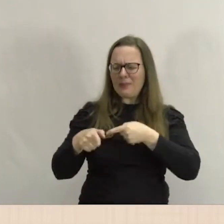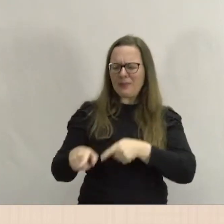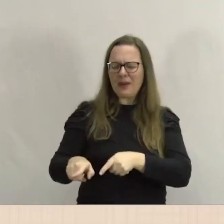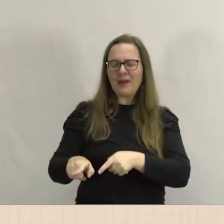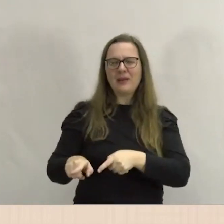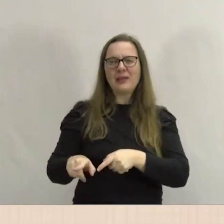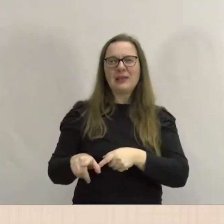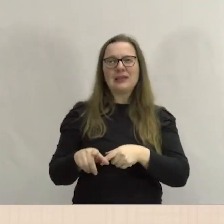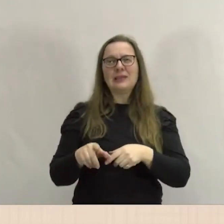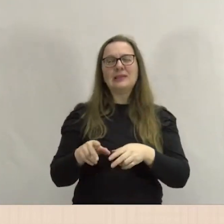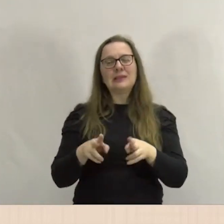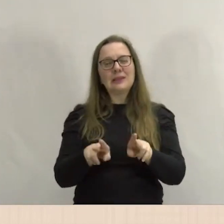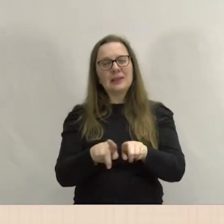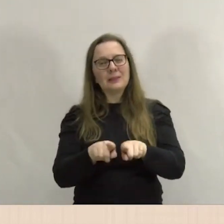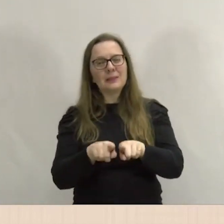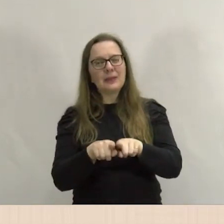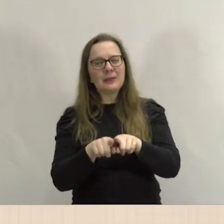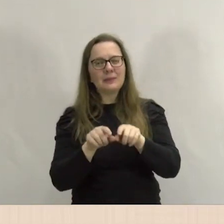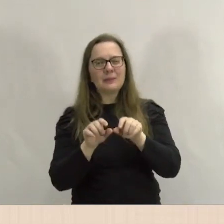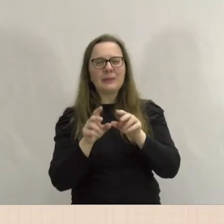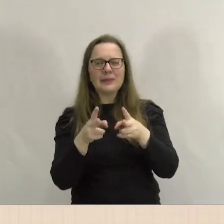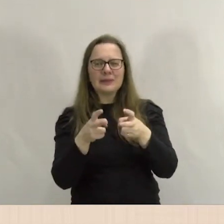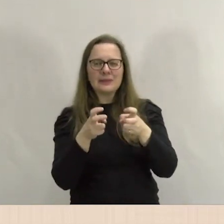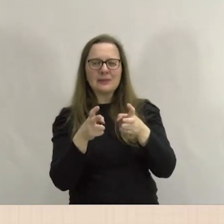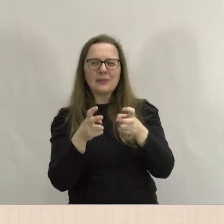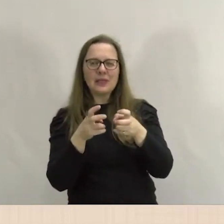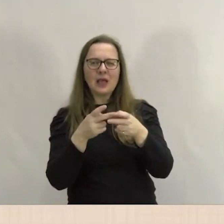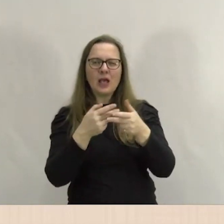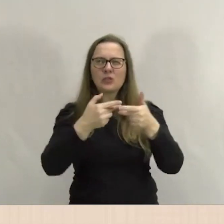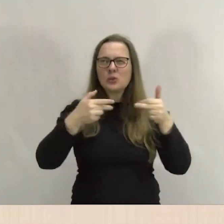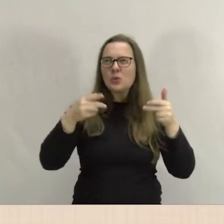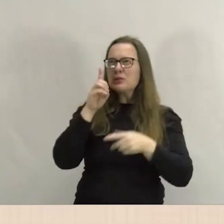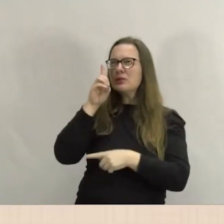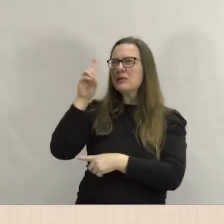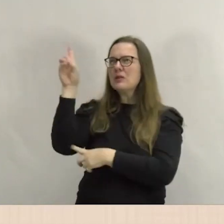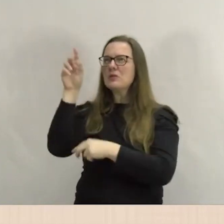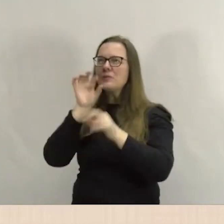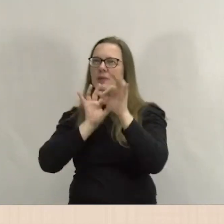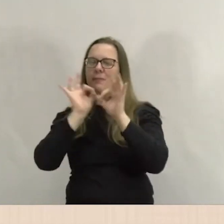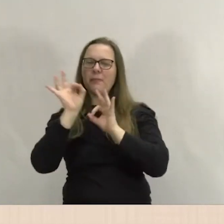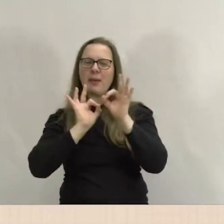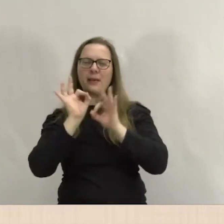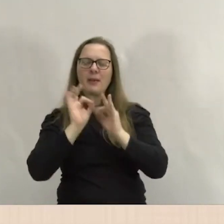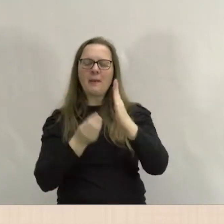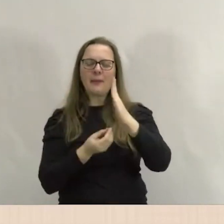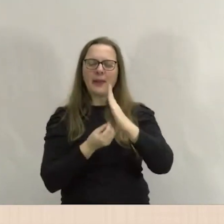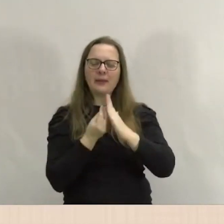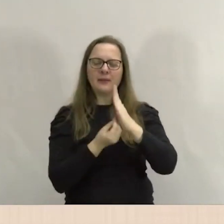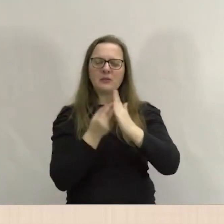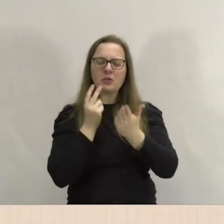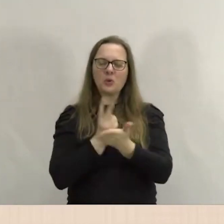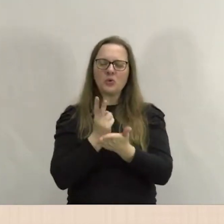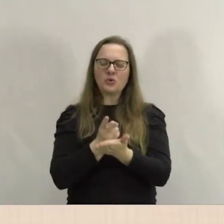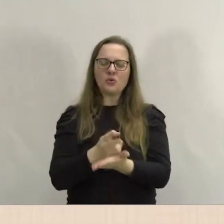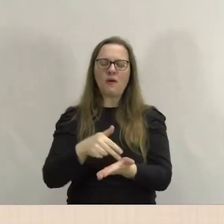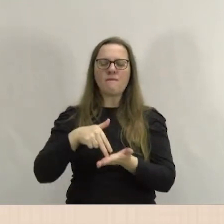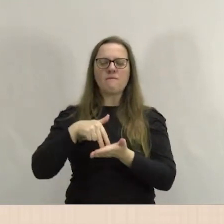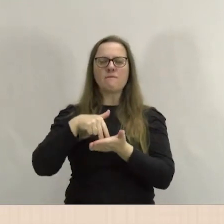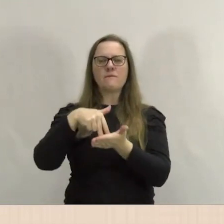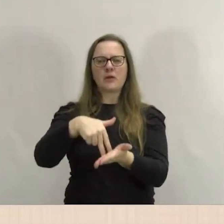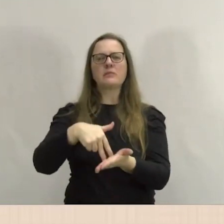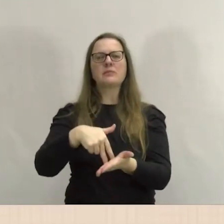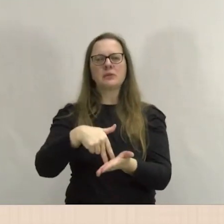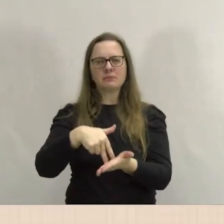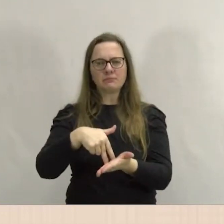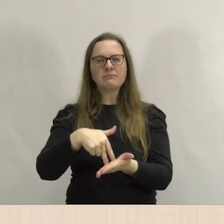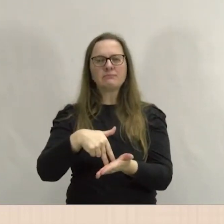Jesus. Então, irmãos, a história da igreja em Esmirna é uma história